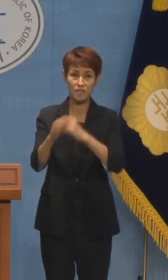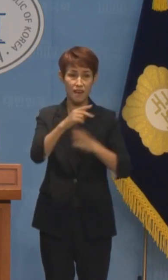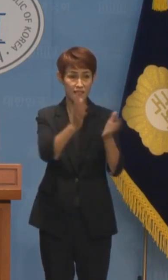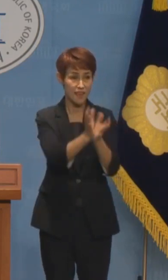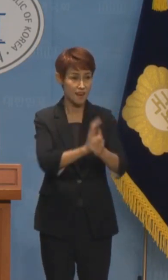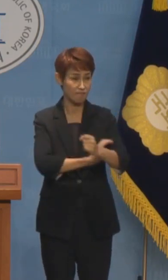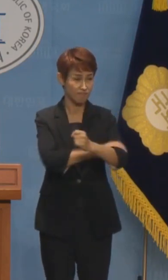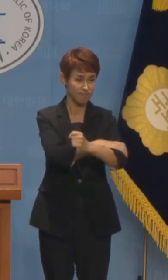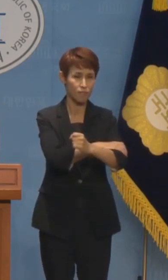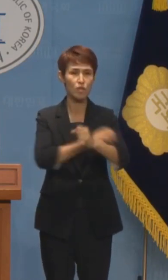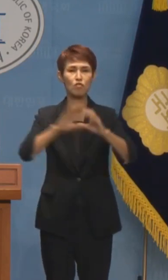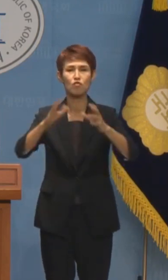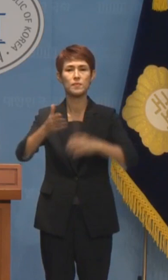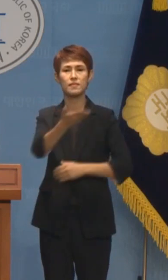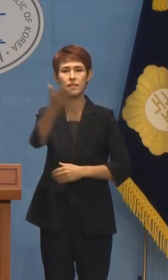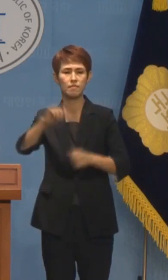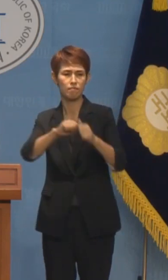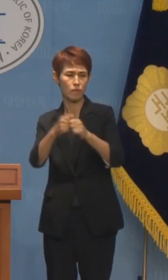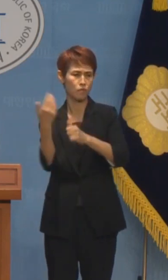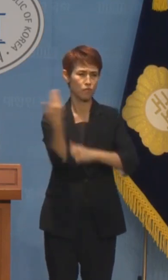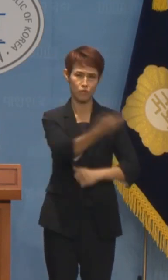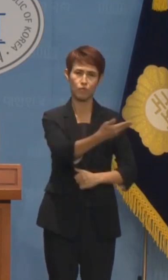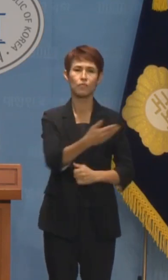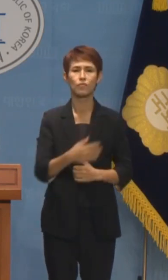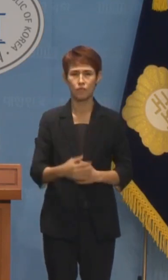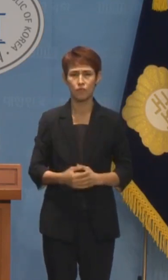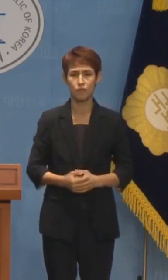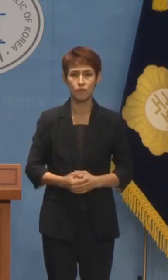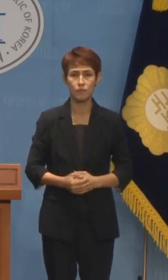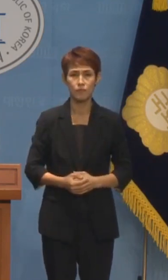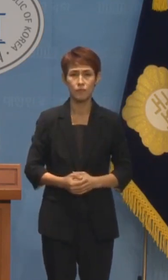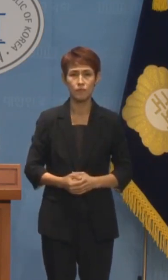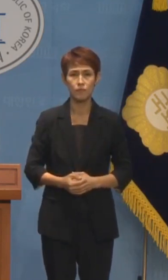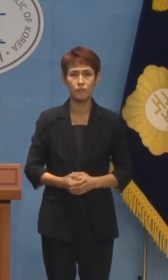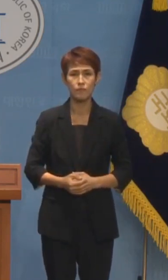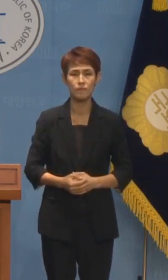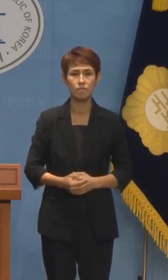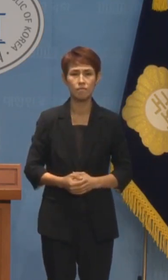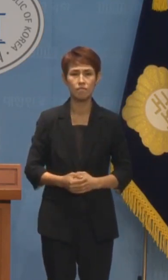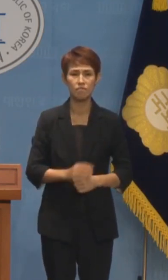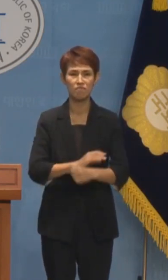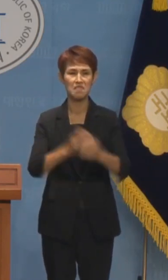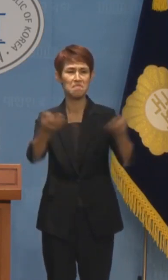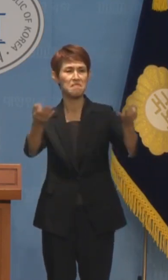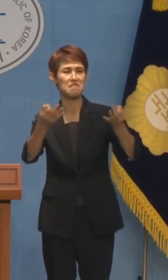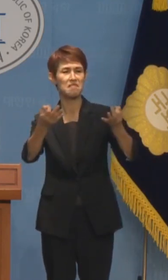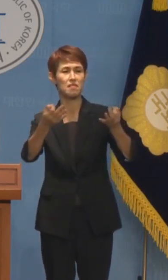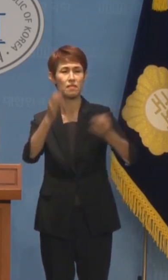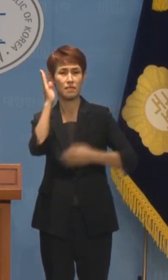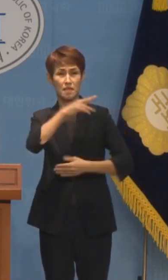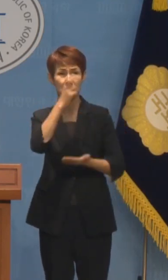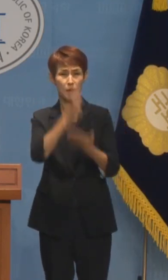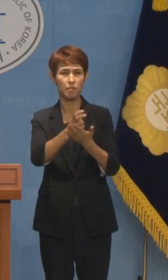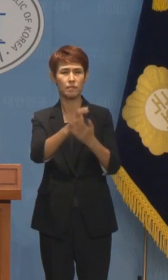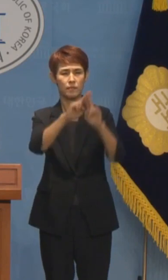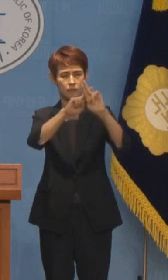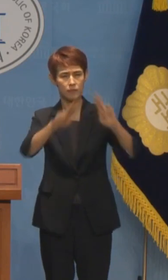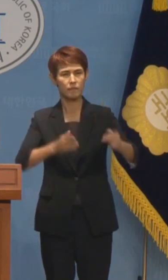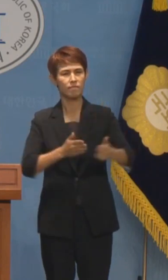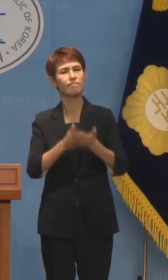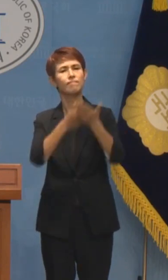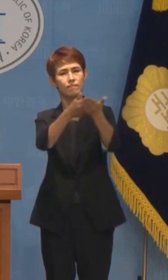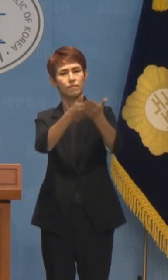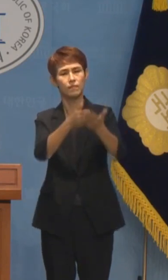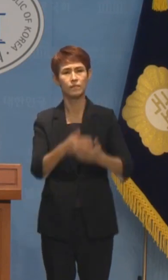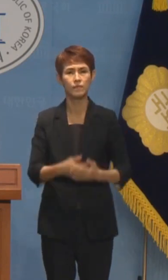반드시 국민의 심판을 받을 것입니다 지금이라도 포퓰리즘 악법을 철회하기를 촉구합니다